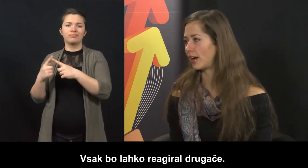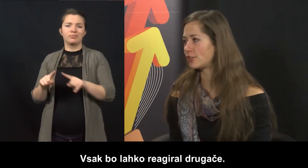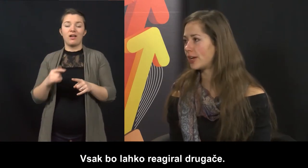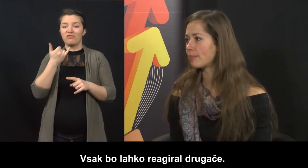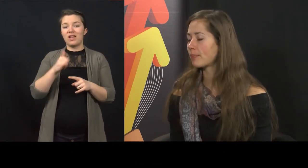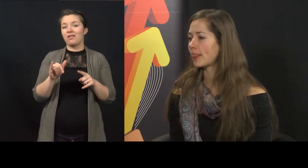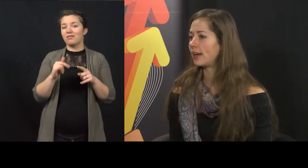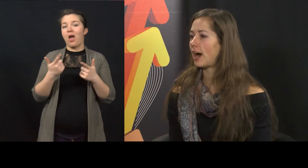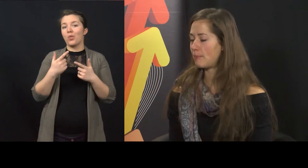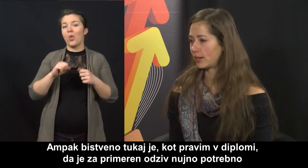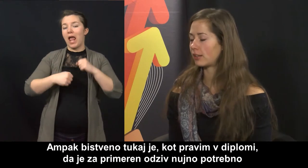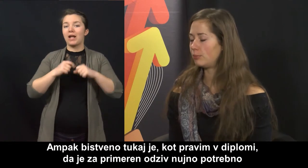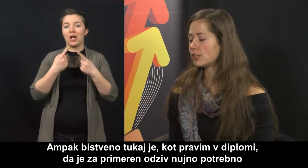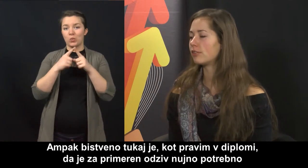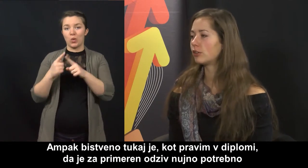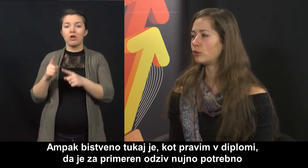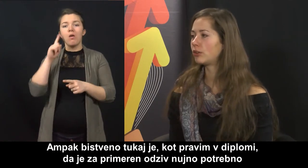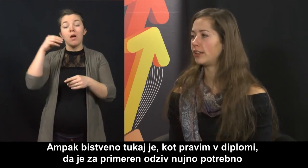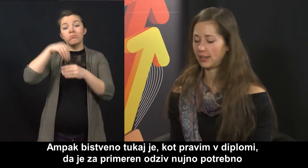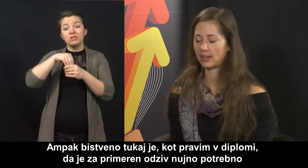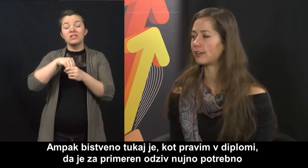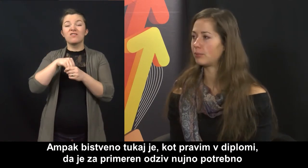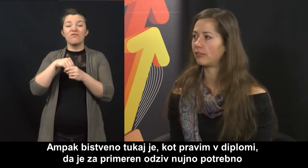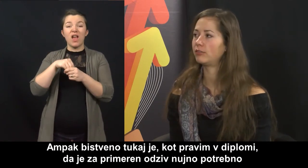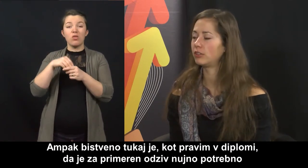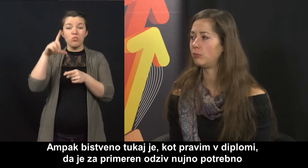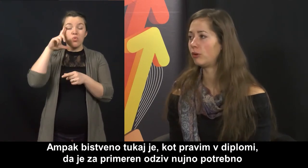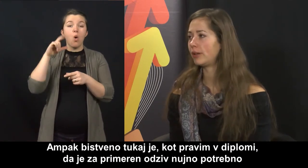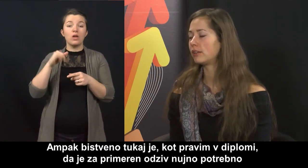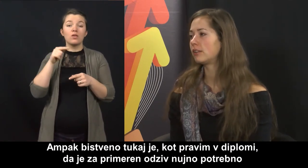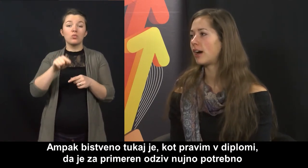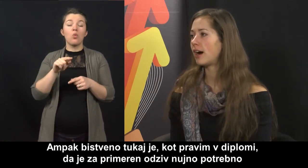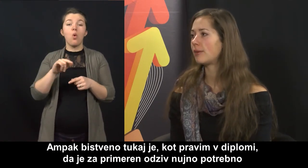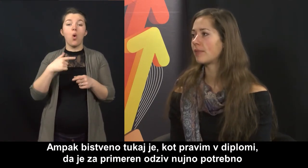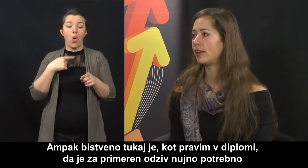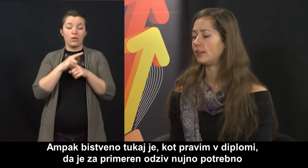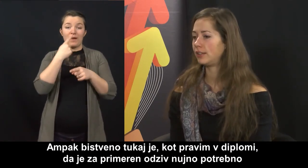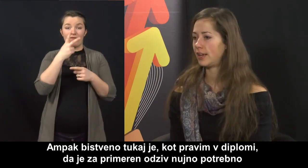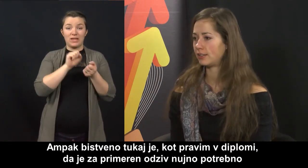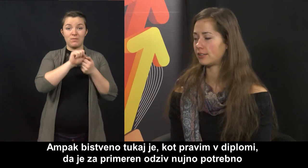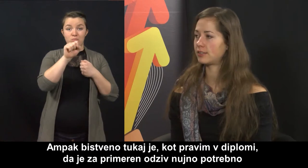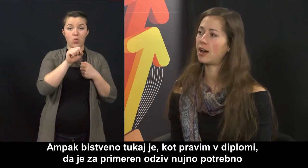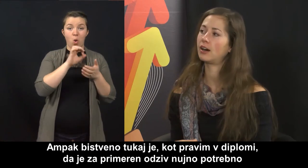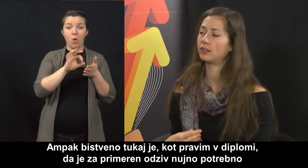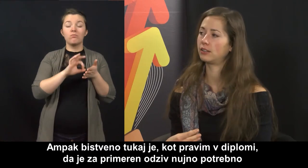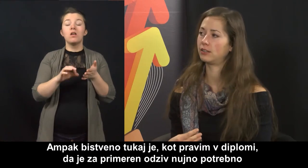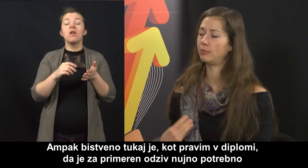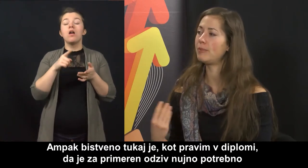reagiral drugače, ampak bistveno tukaj je, kar pravim v diplomi, da je